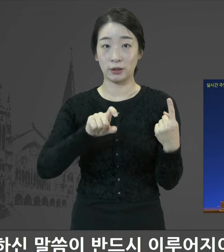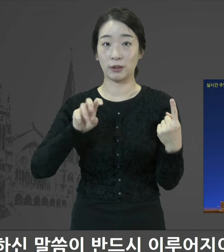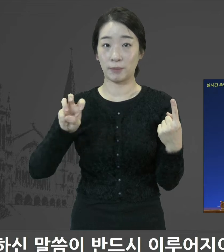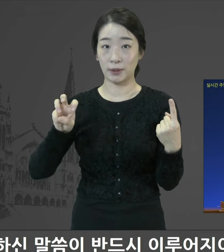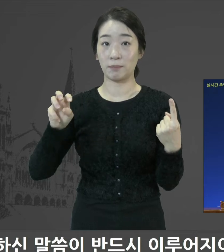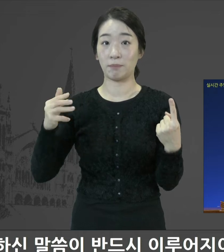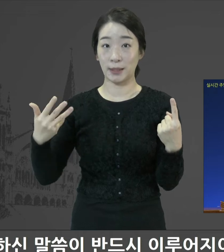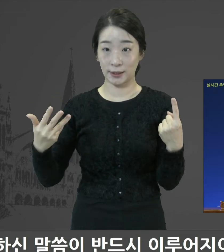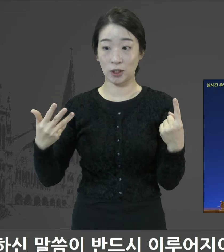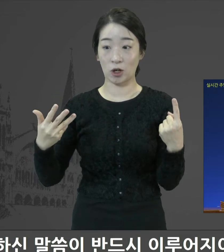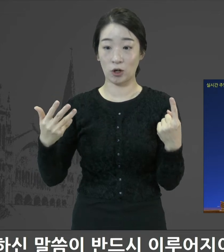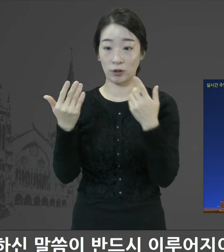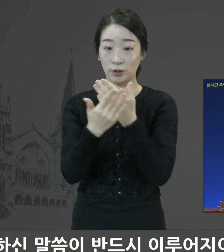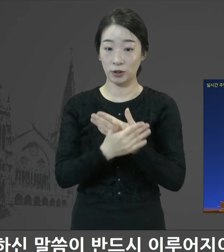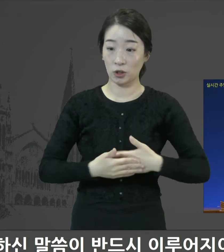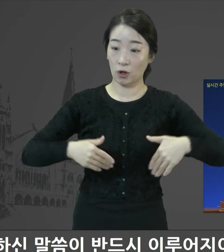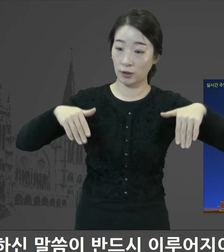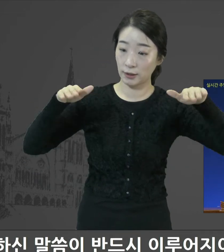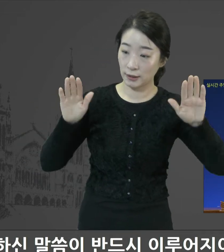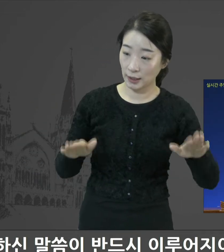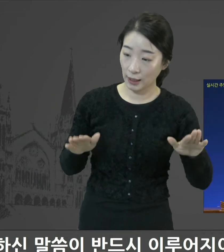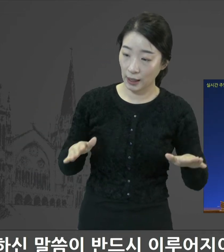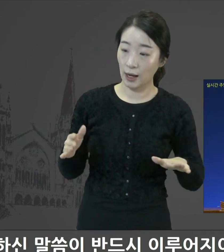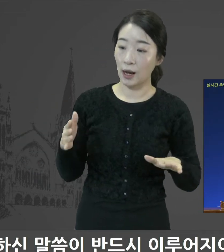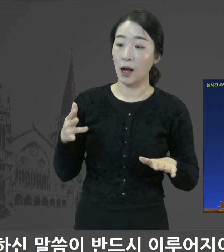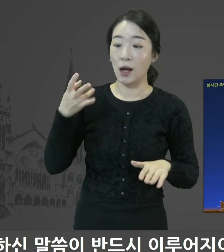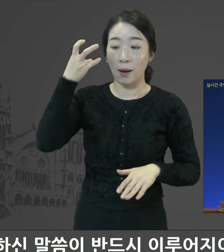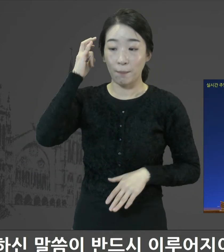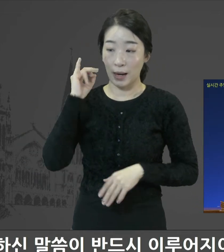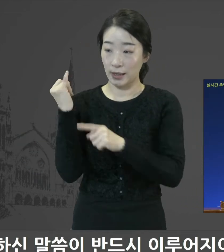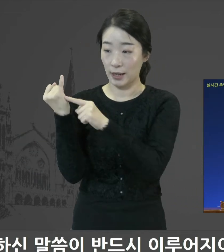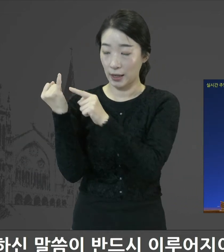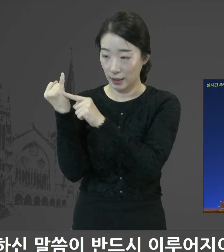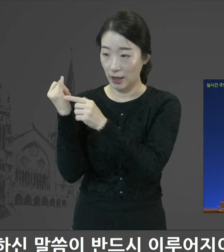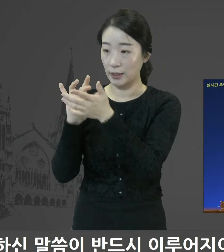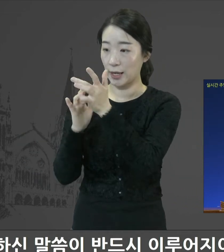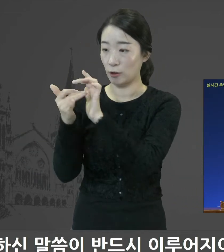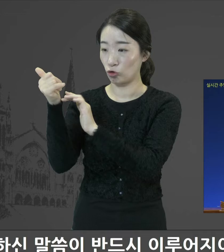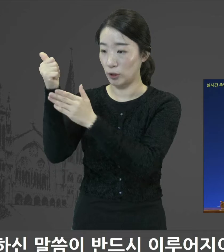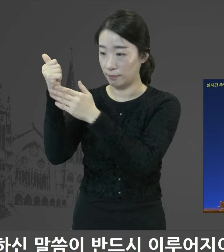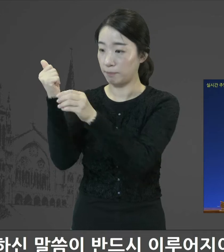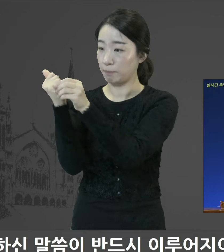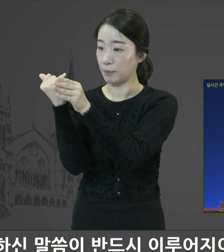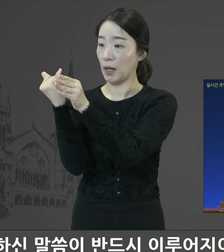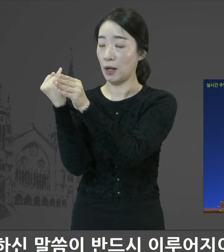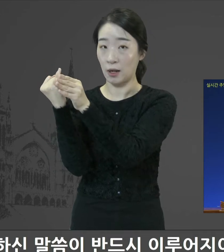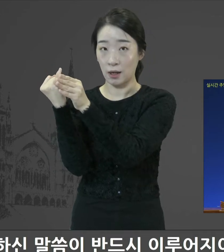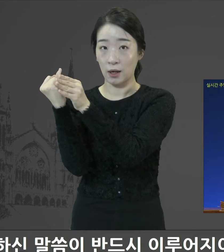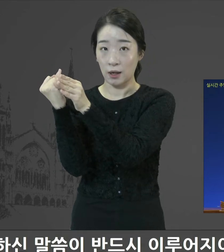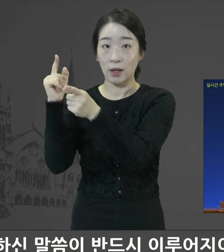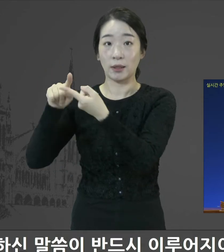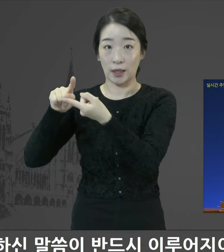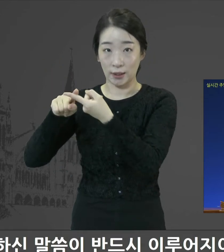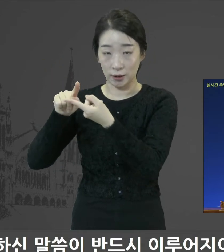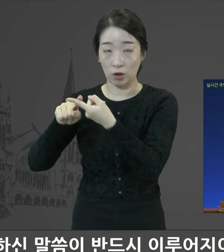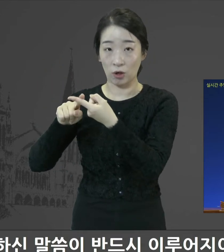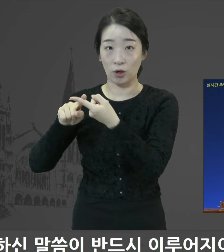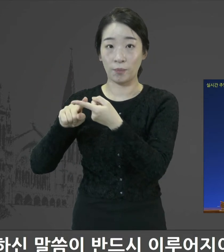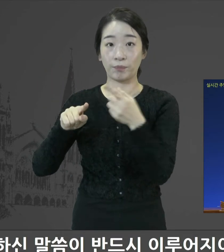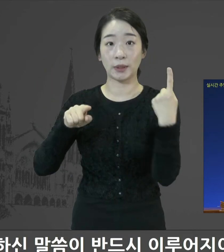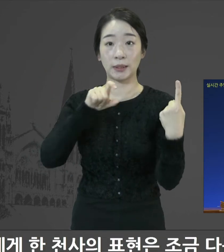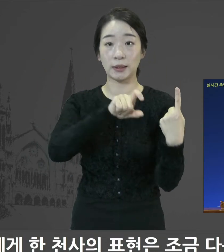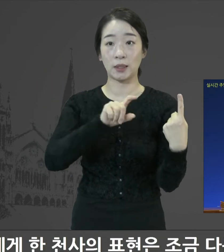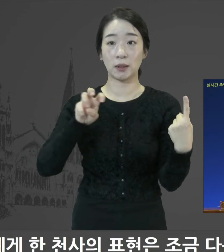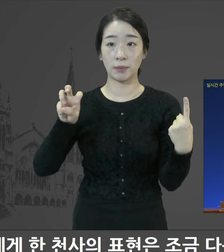천사가 마리아에게 예수님의 수태를 고지한 그 이야기의 마지막 절이 38절입니다. 자,